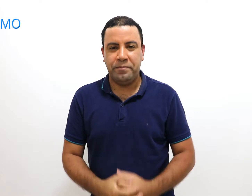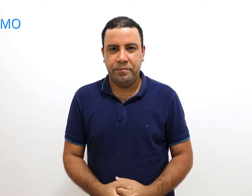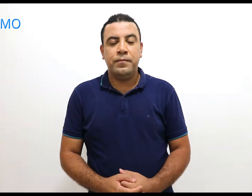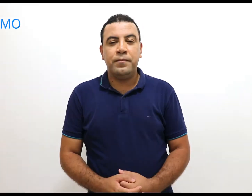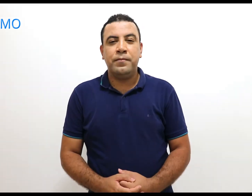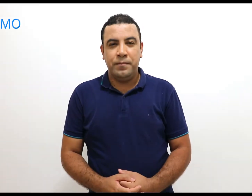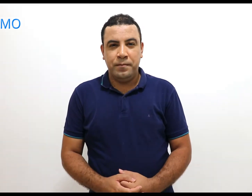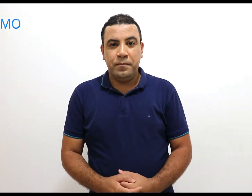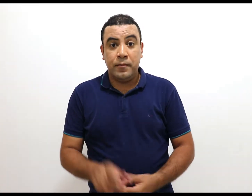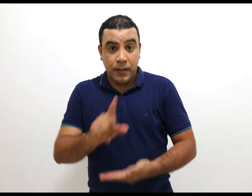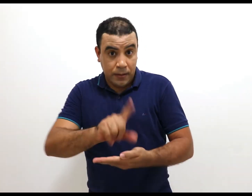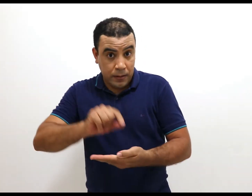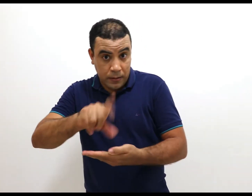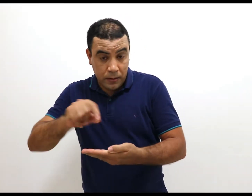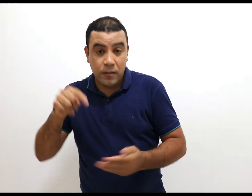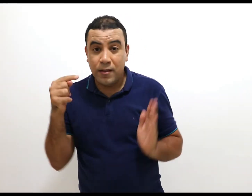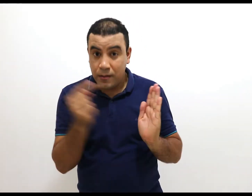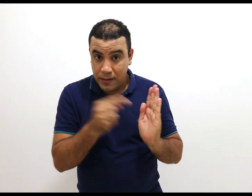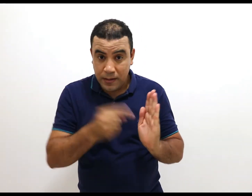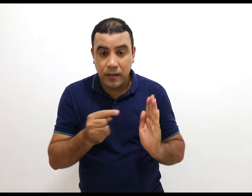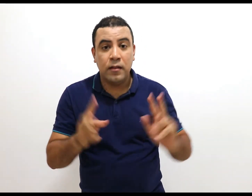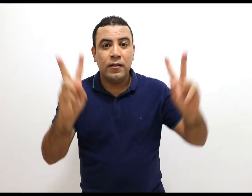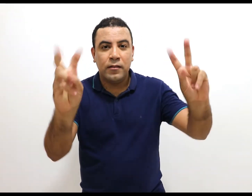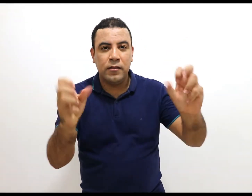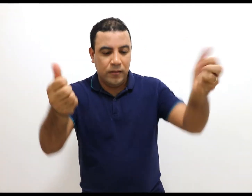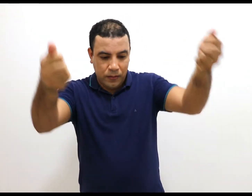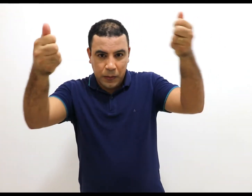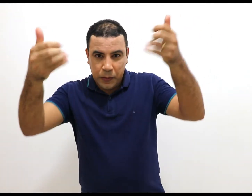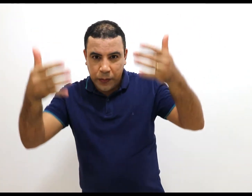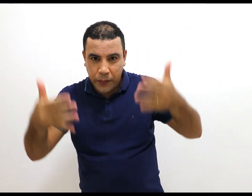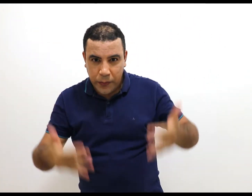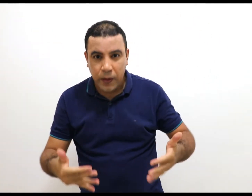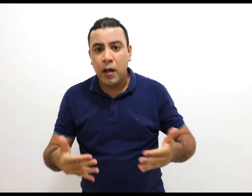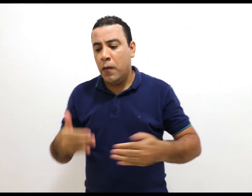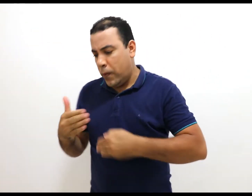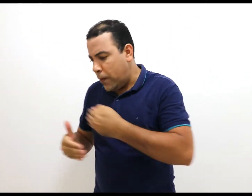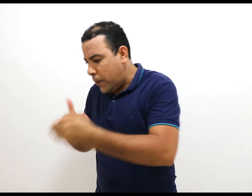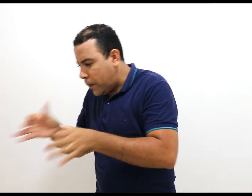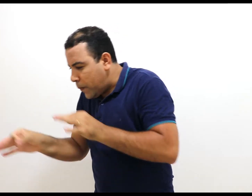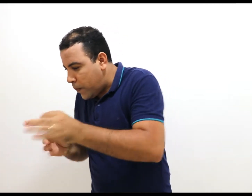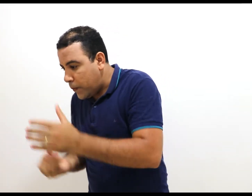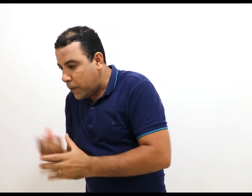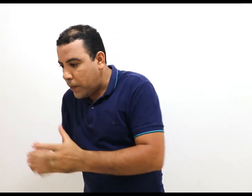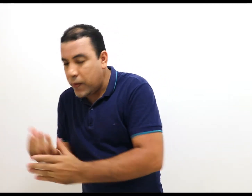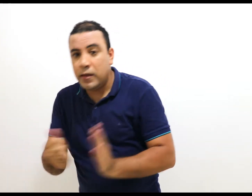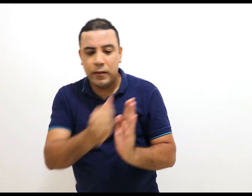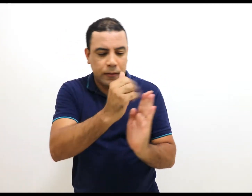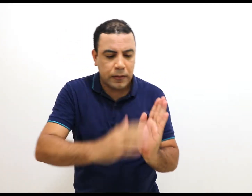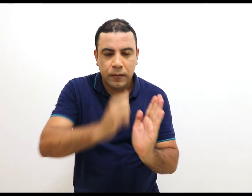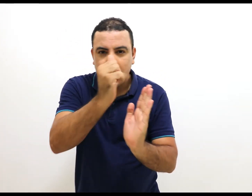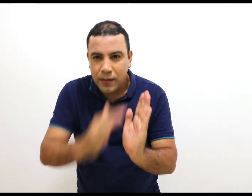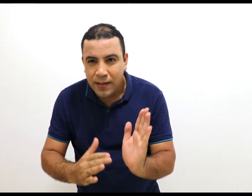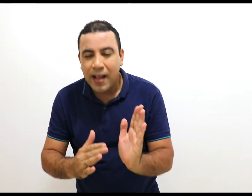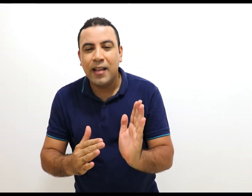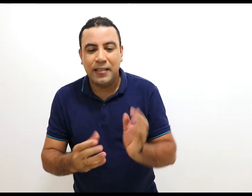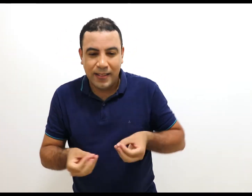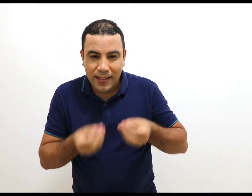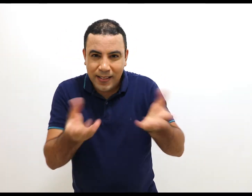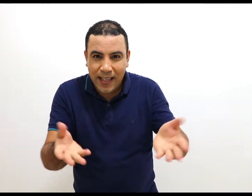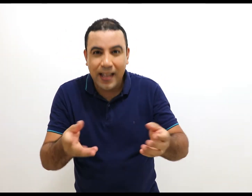Resumo: este artigo toma como objeto o processo de criação e o uso de